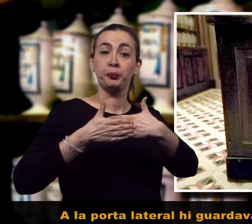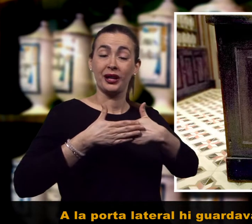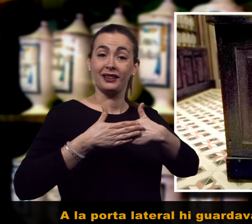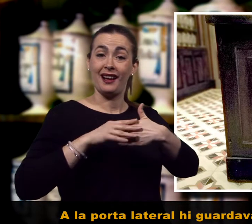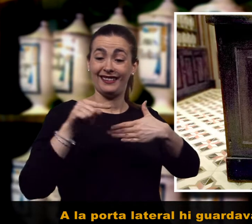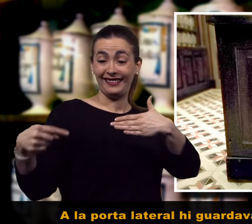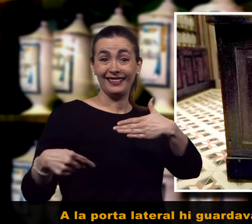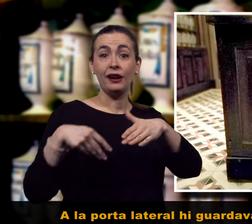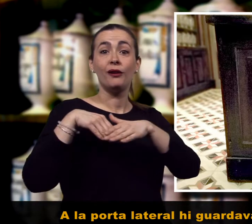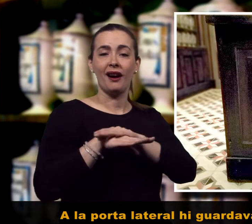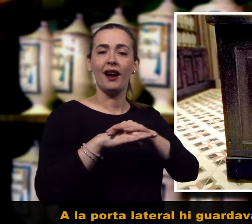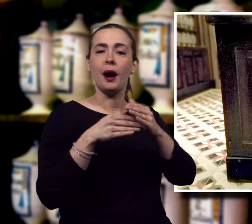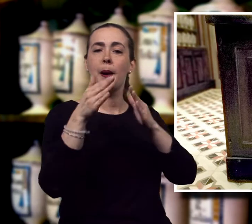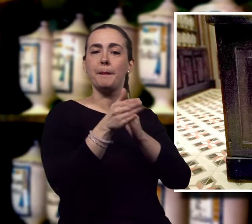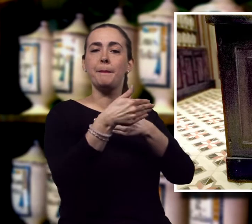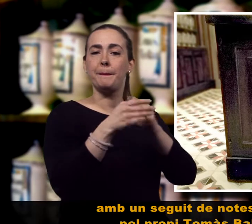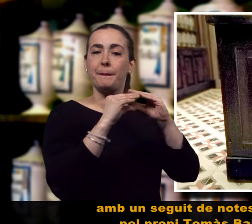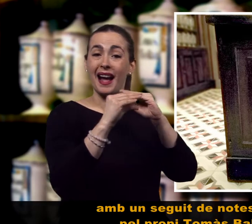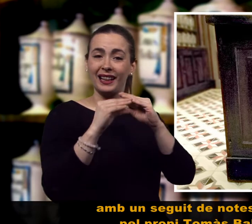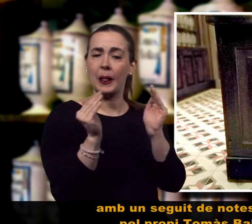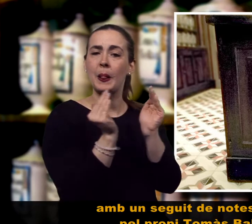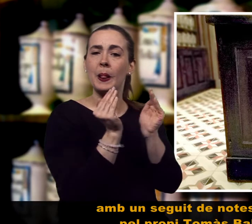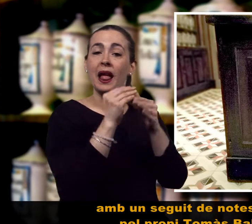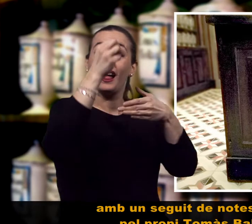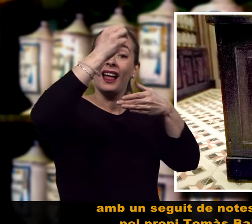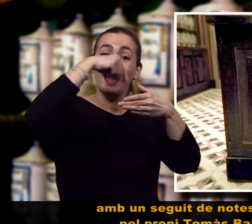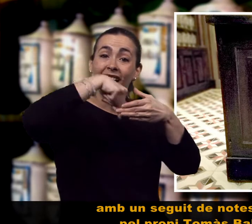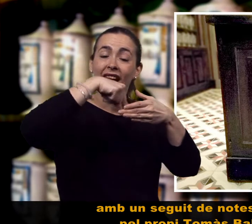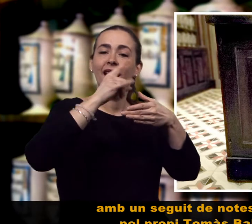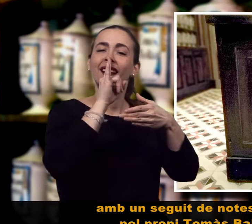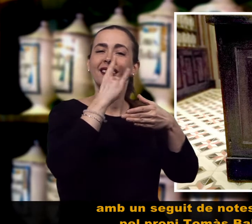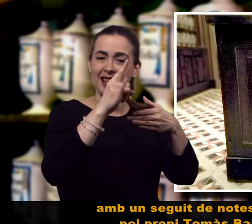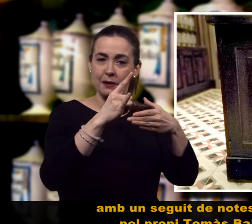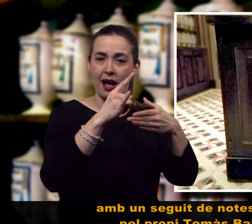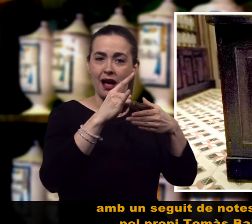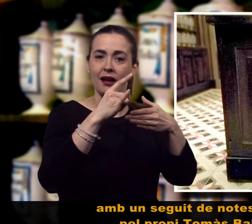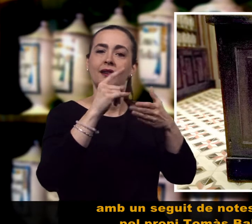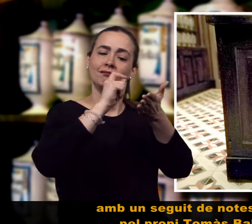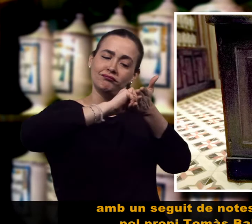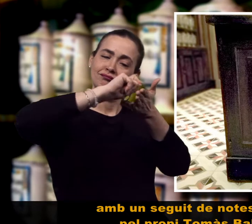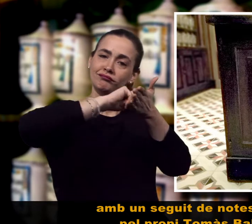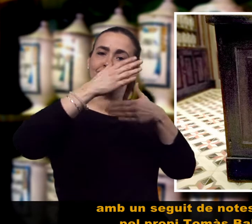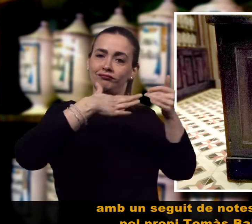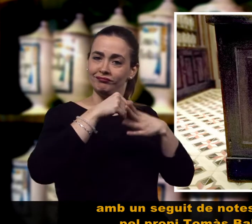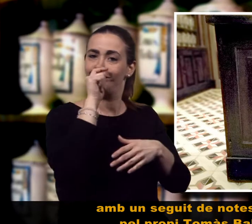A la porta lateral hi guardava paquets d'herbes amb un seguit de notes manuscrites pel propi Tomàs Balvei i Bas.